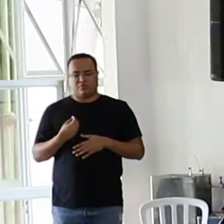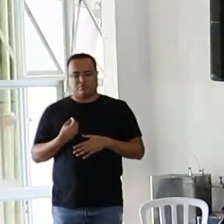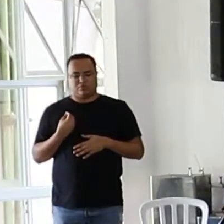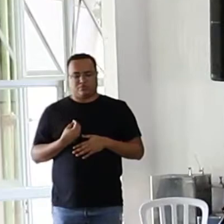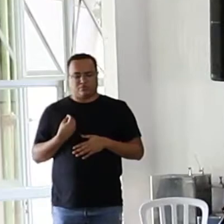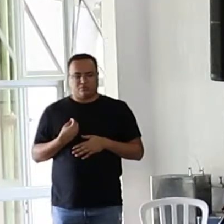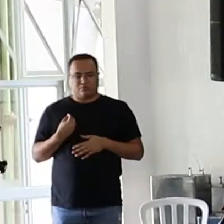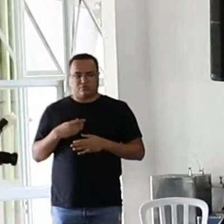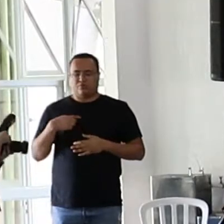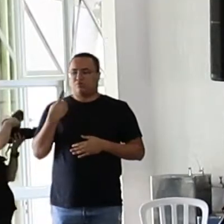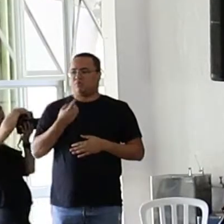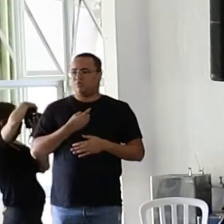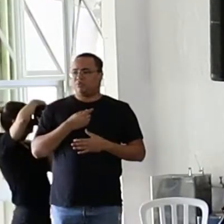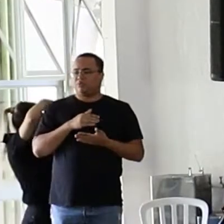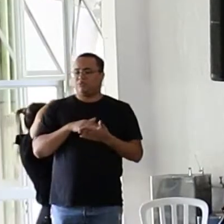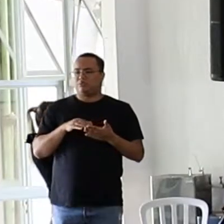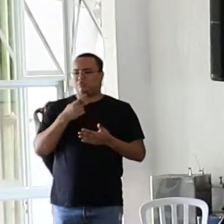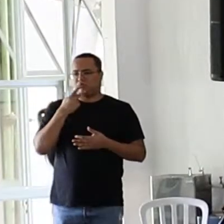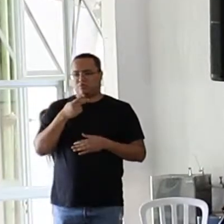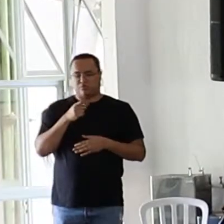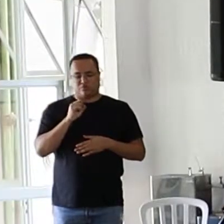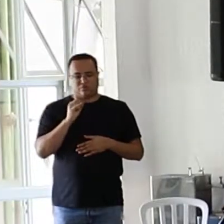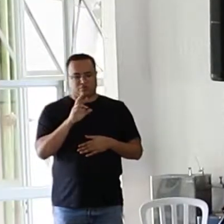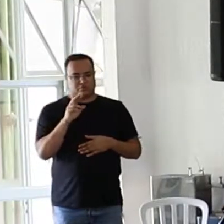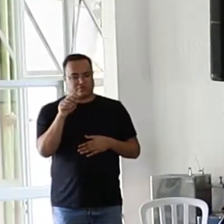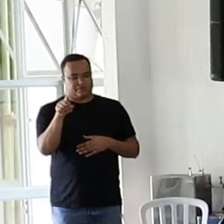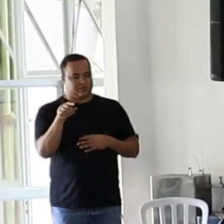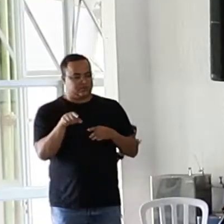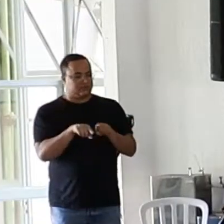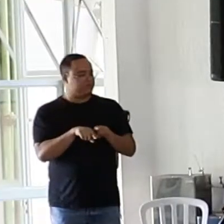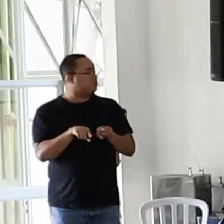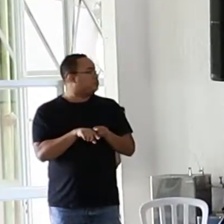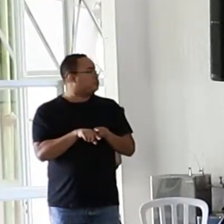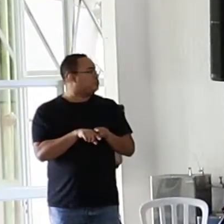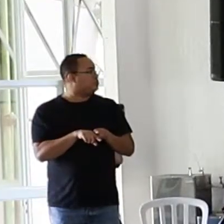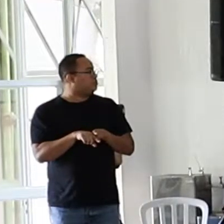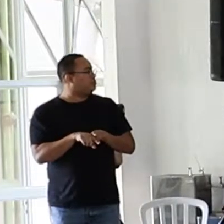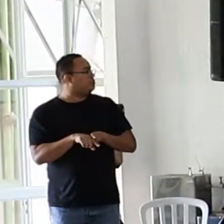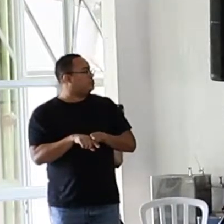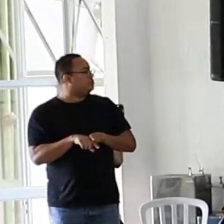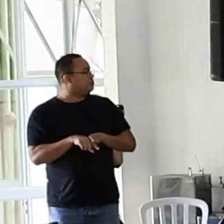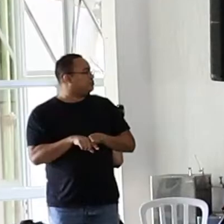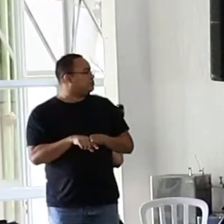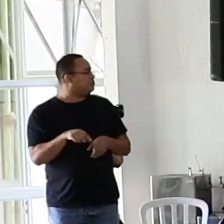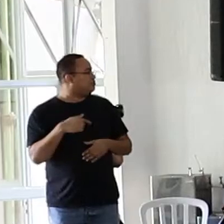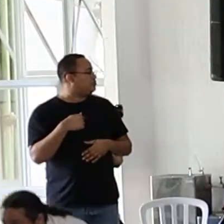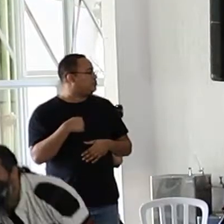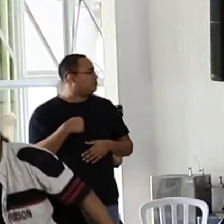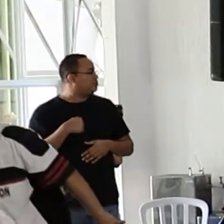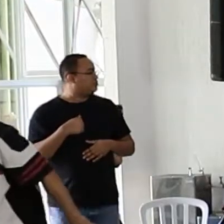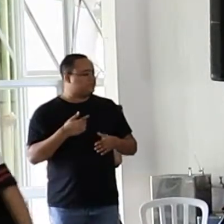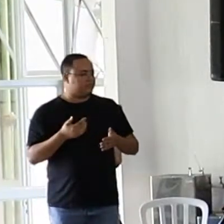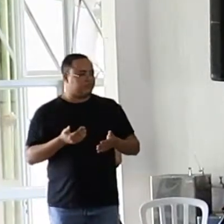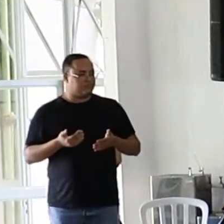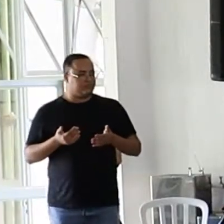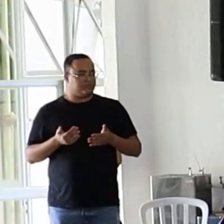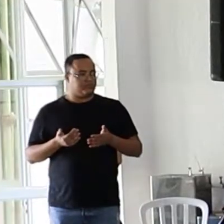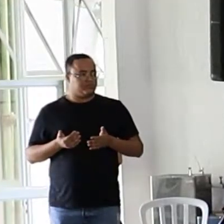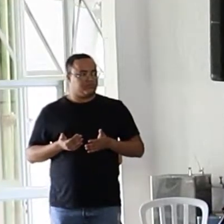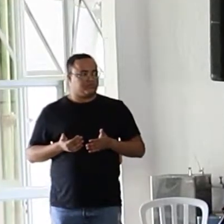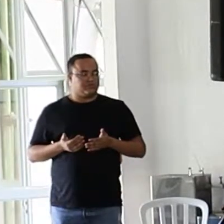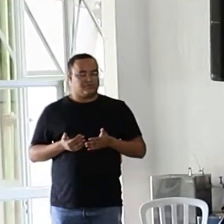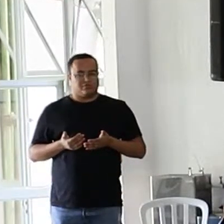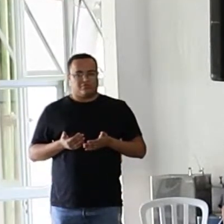prontamente o nosso secretário falou Júnior você também que é eu nasci fui criado